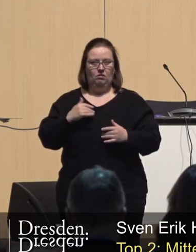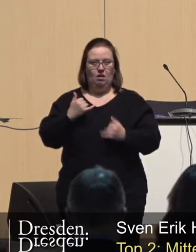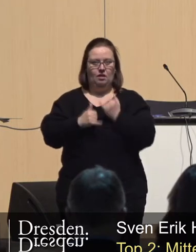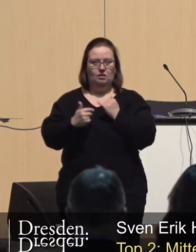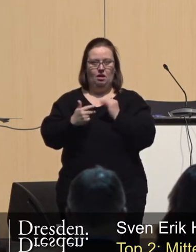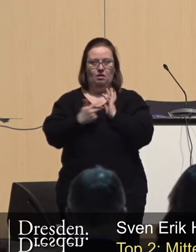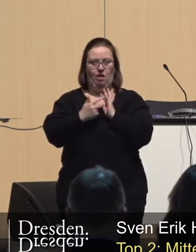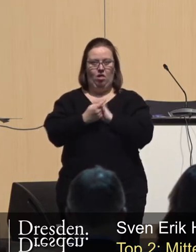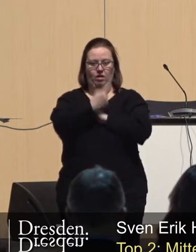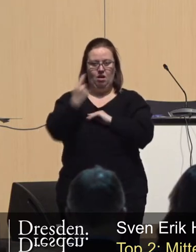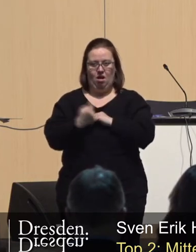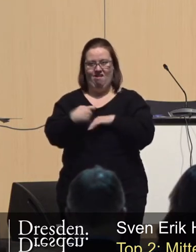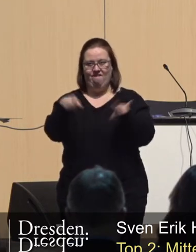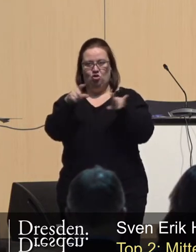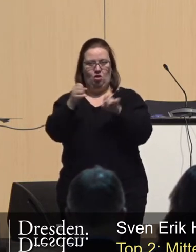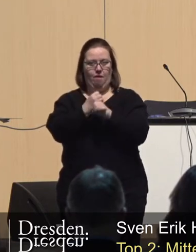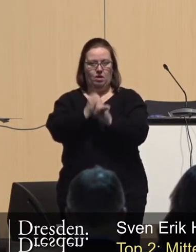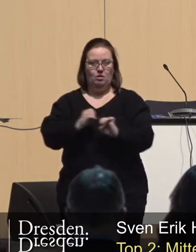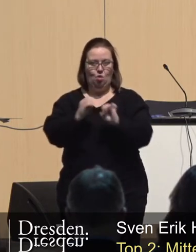ohne Veranstaltung, ohne Arbeit dastehen.